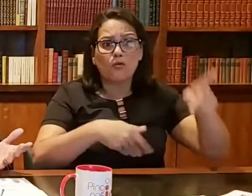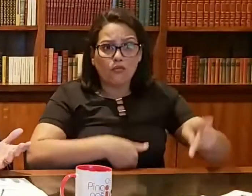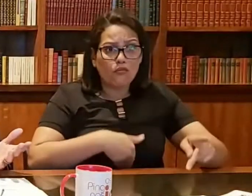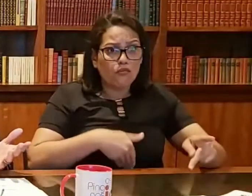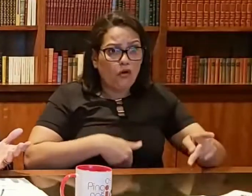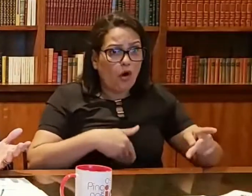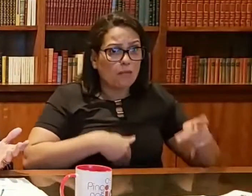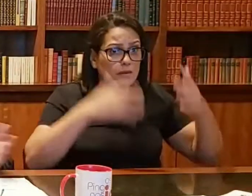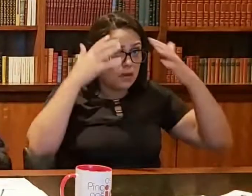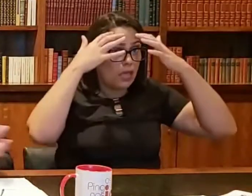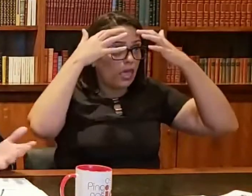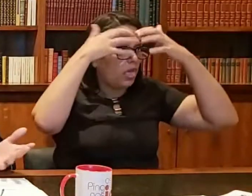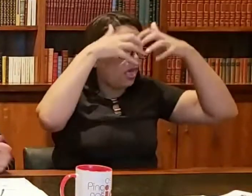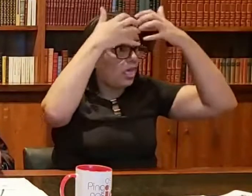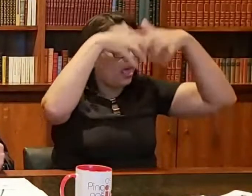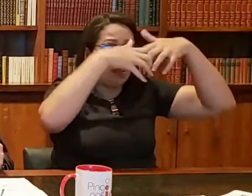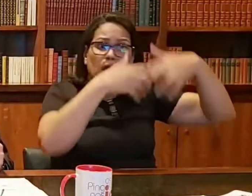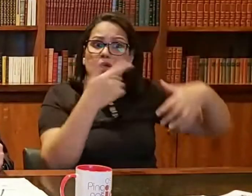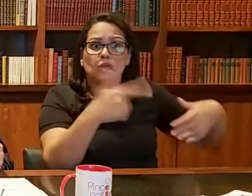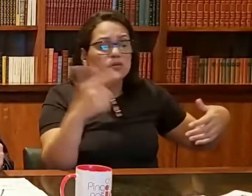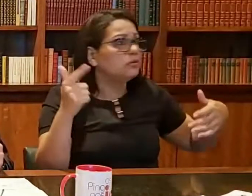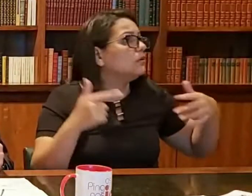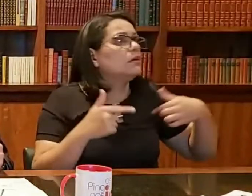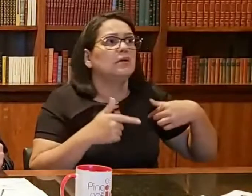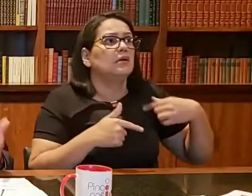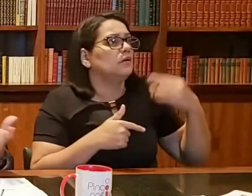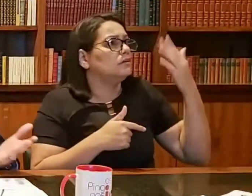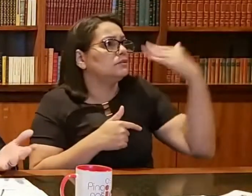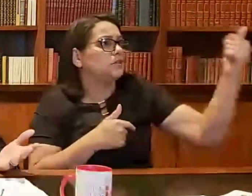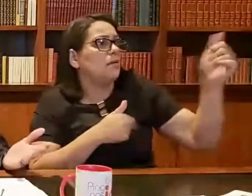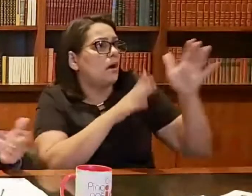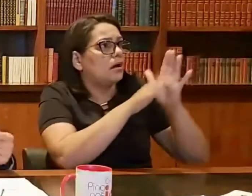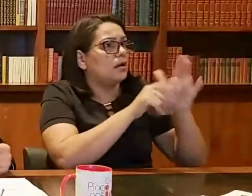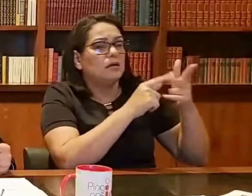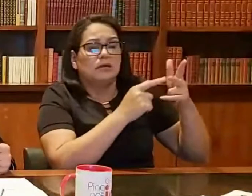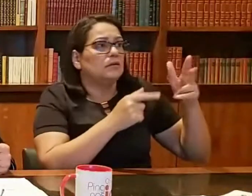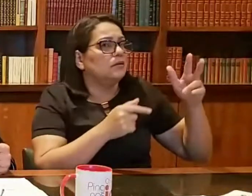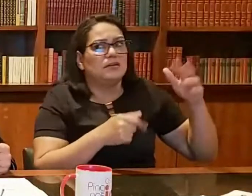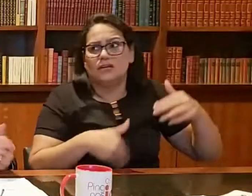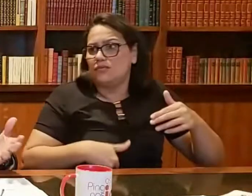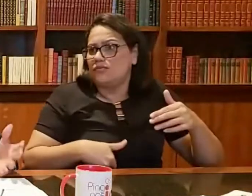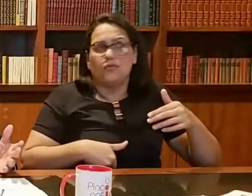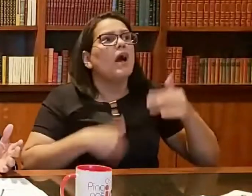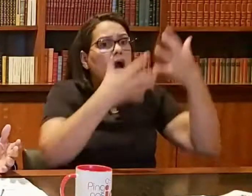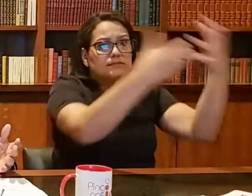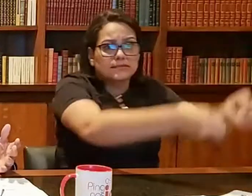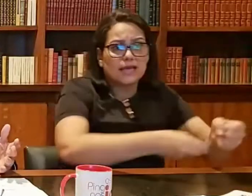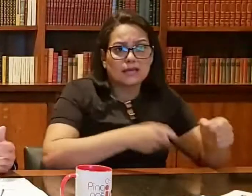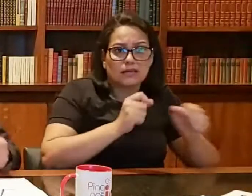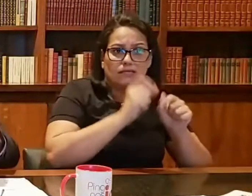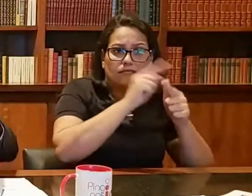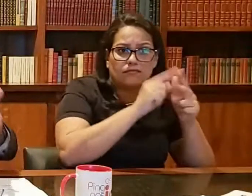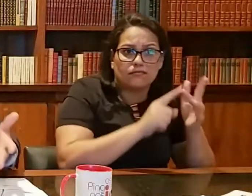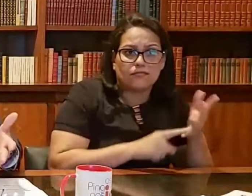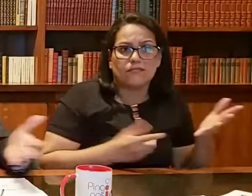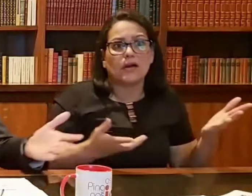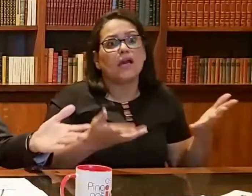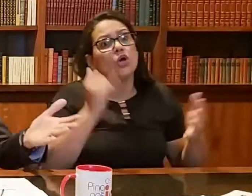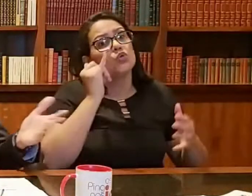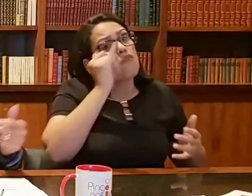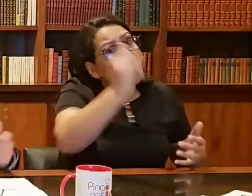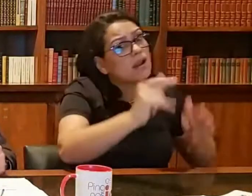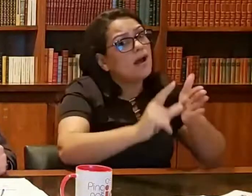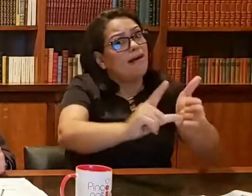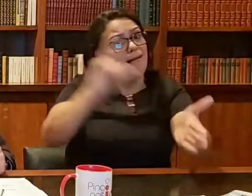razão. Topa tudo. Estamos segurando o Brasil. Estou antevendo o